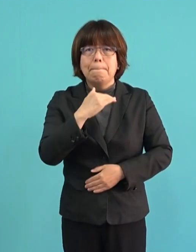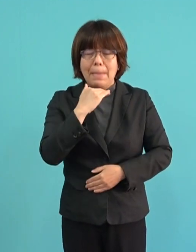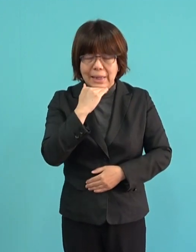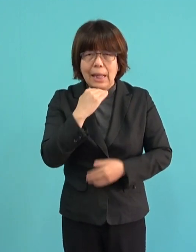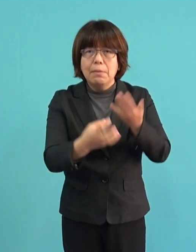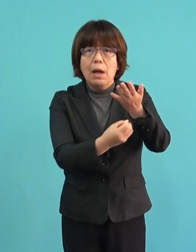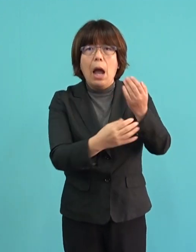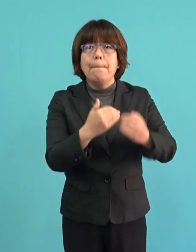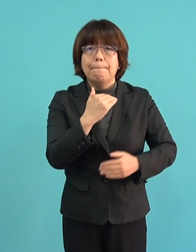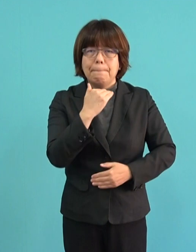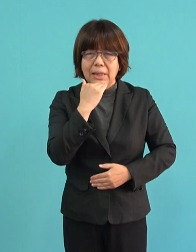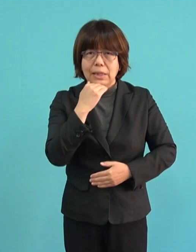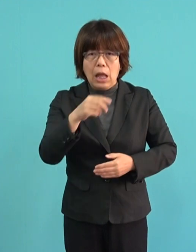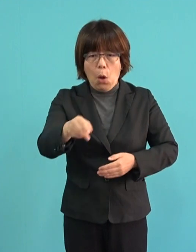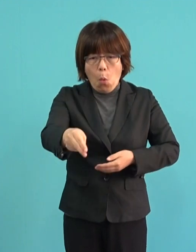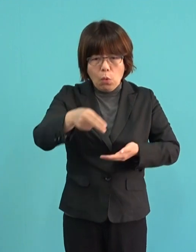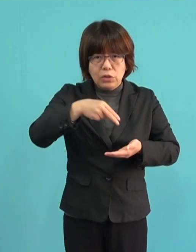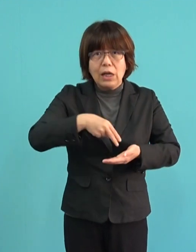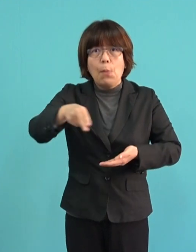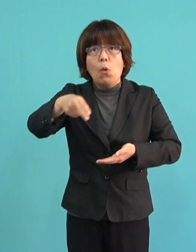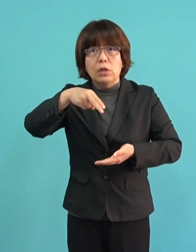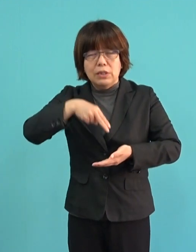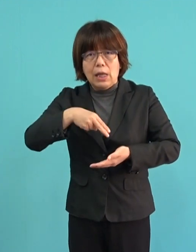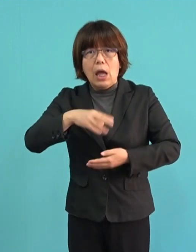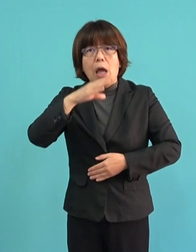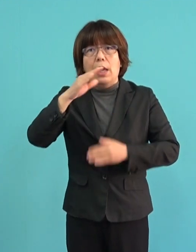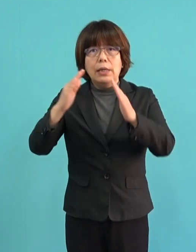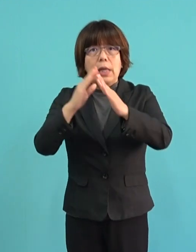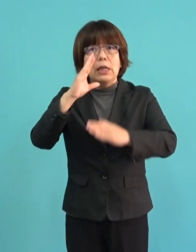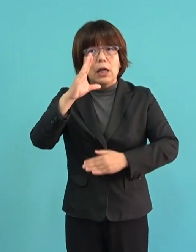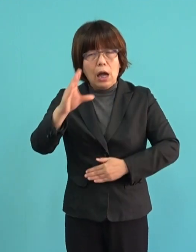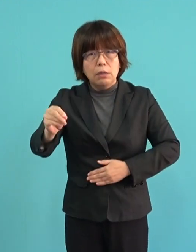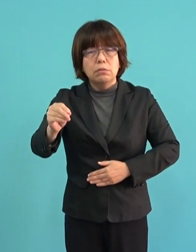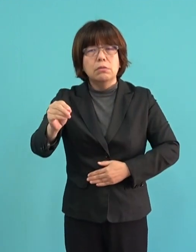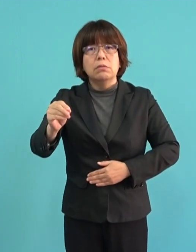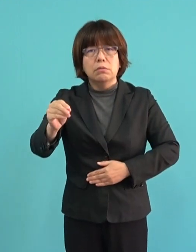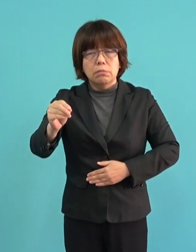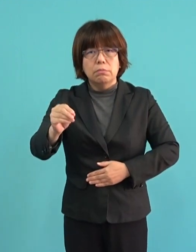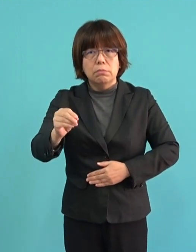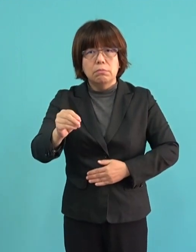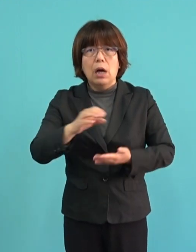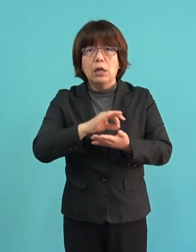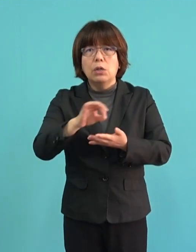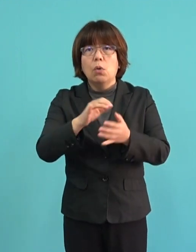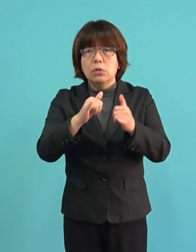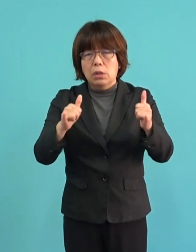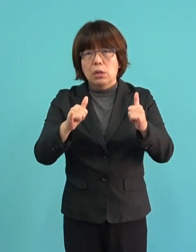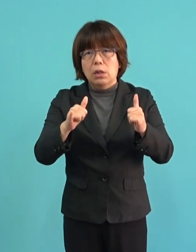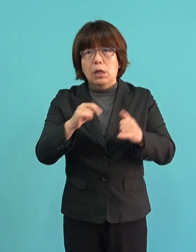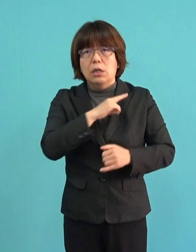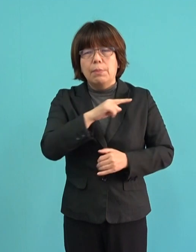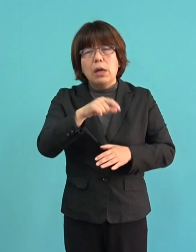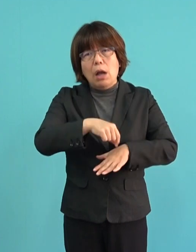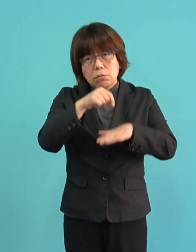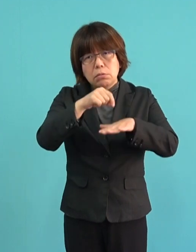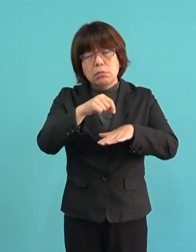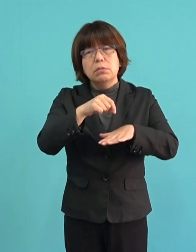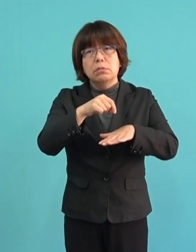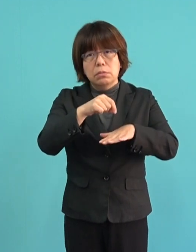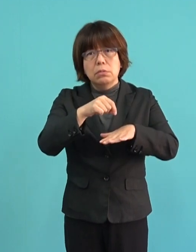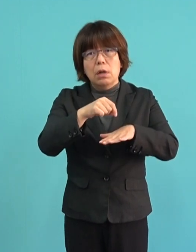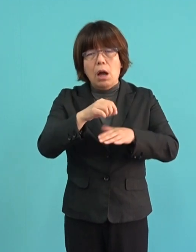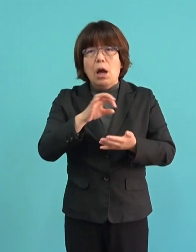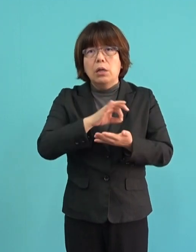お待ちをいただいてお答えでもされて変えられるのが一番あの利用者にとっては楽なんですけれどもこのあたり